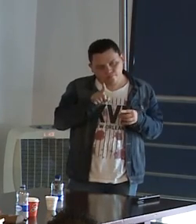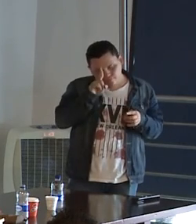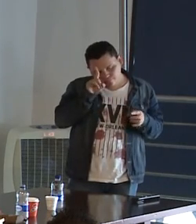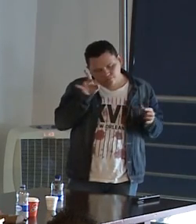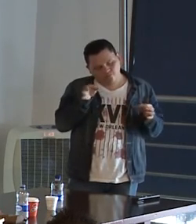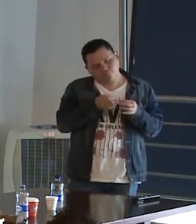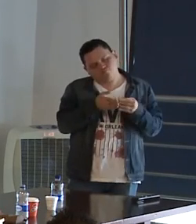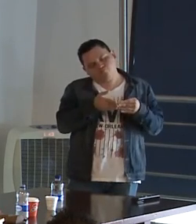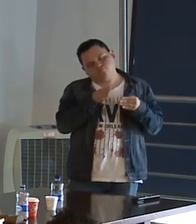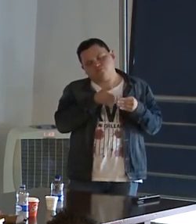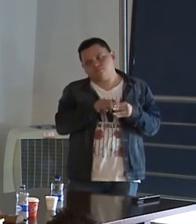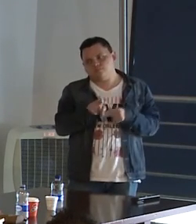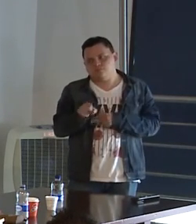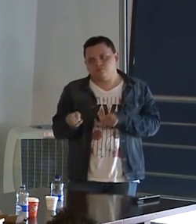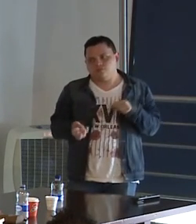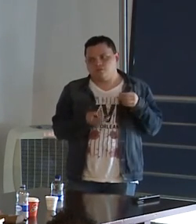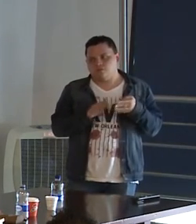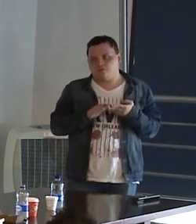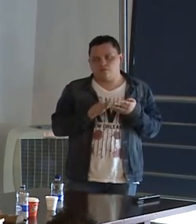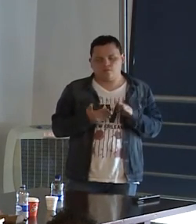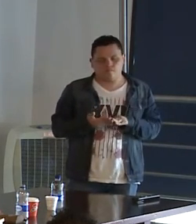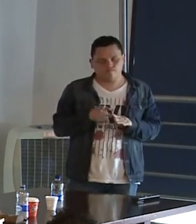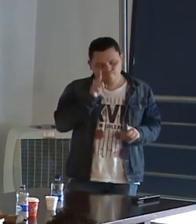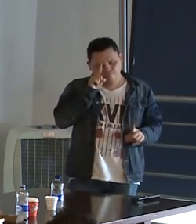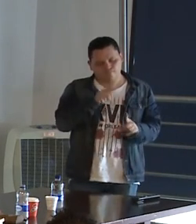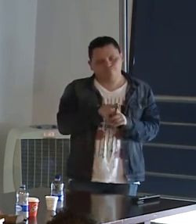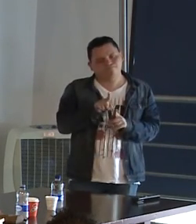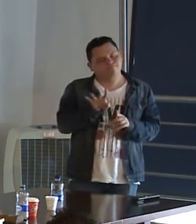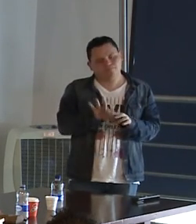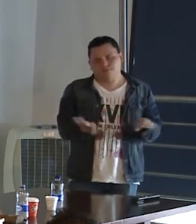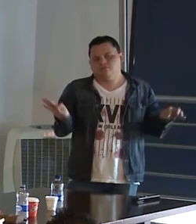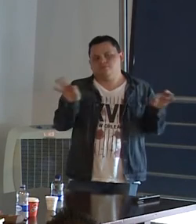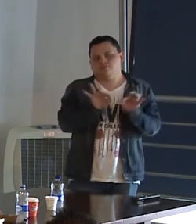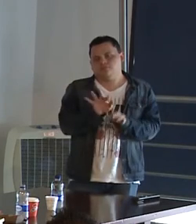centrales de la educación comunitaria.